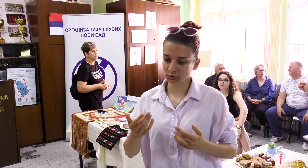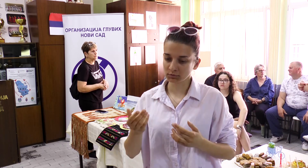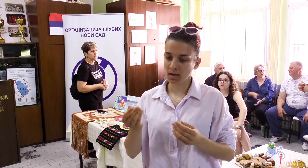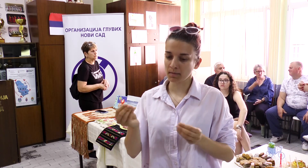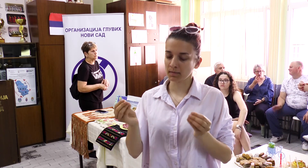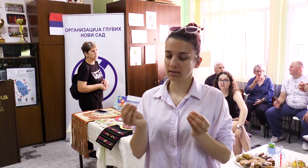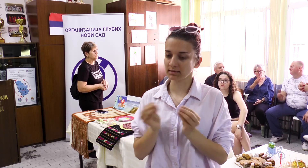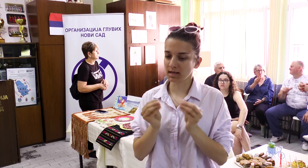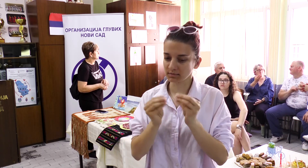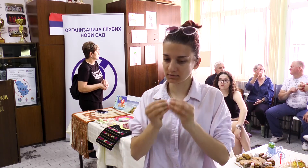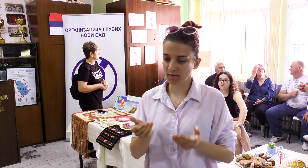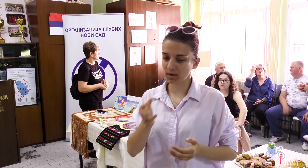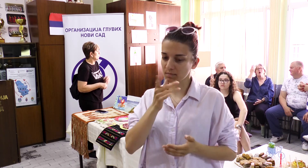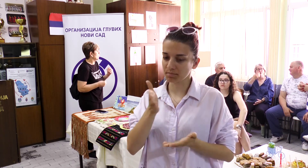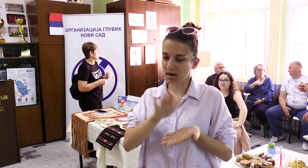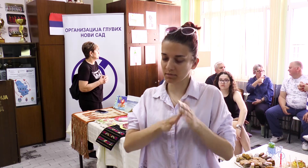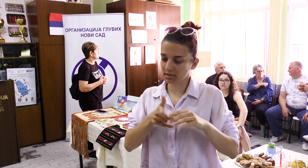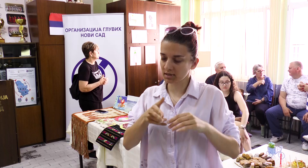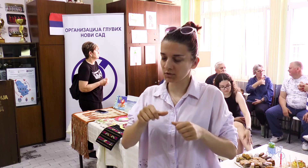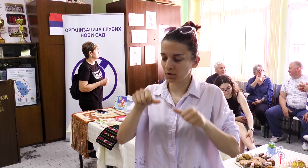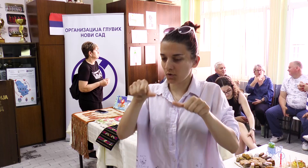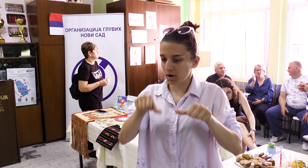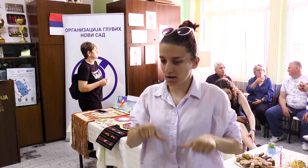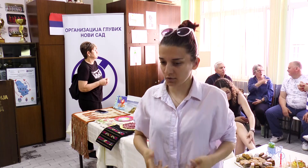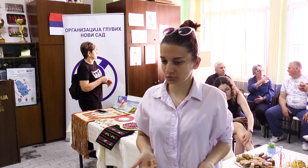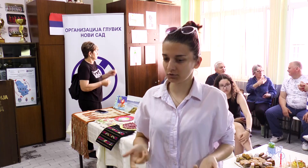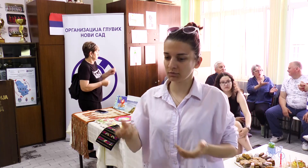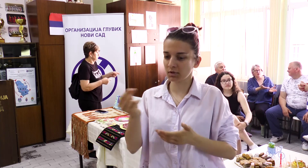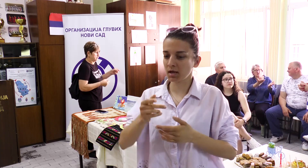crtanje, za pravljanje raznih